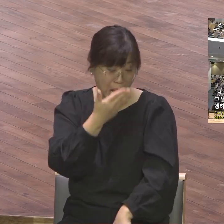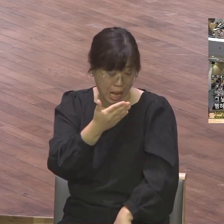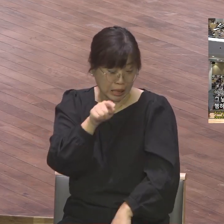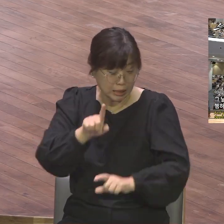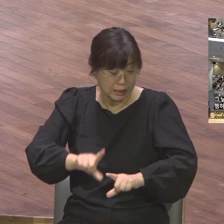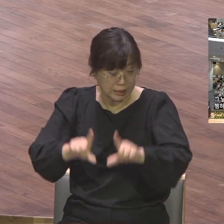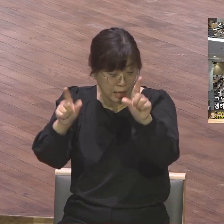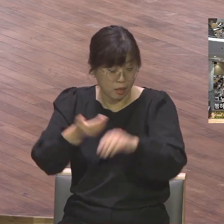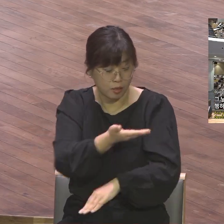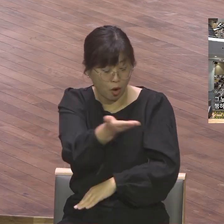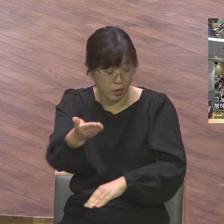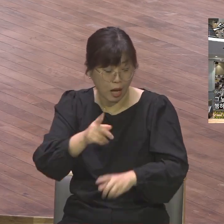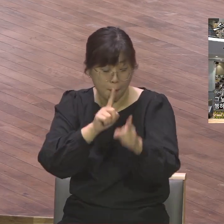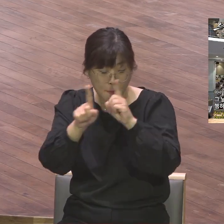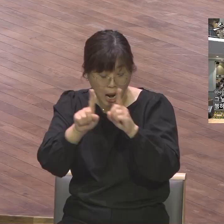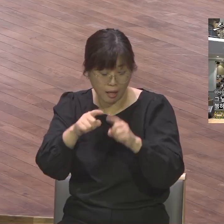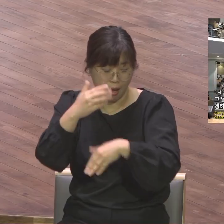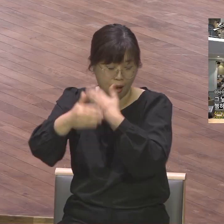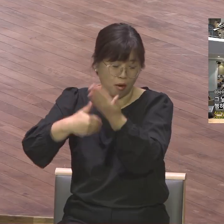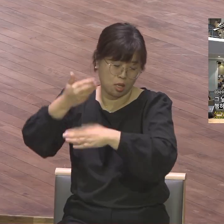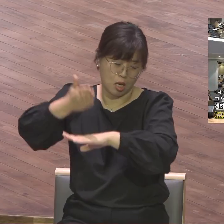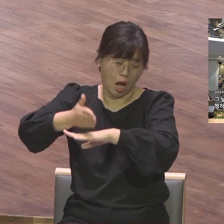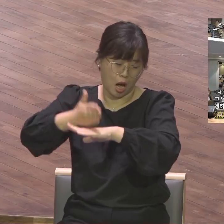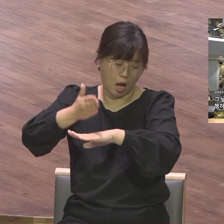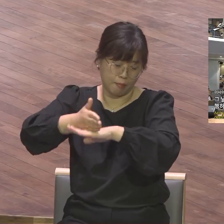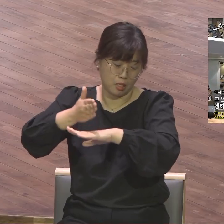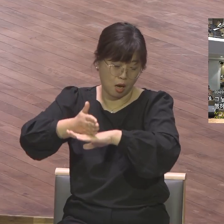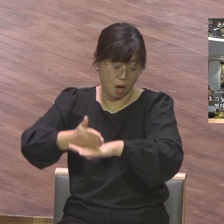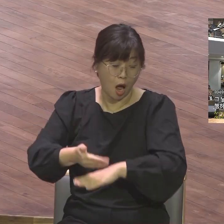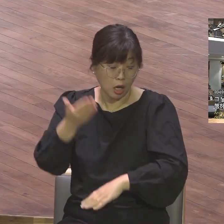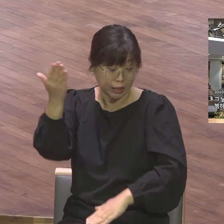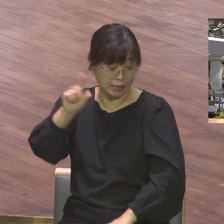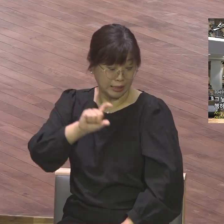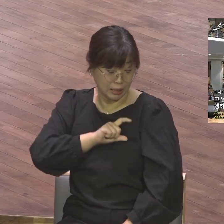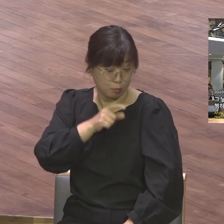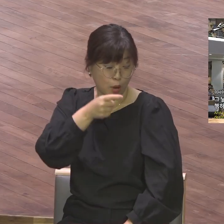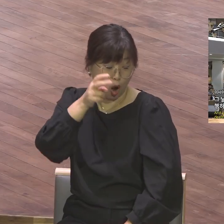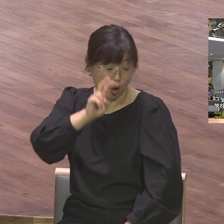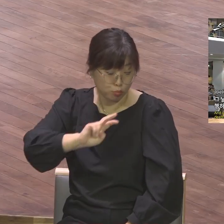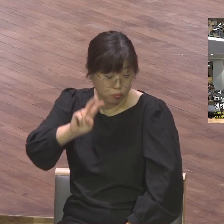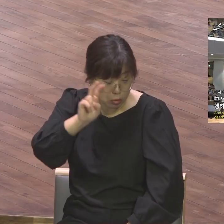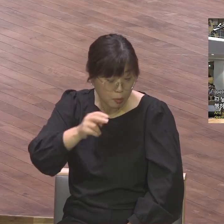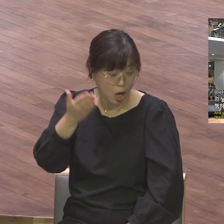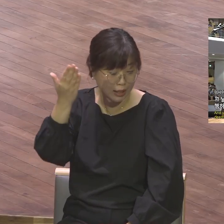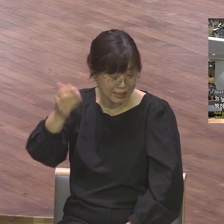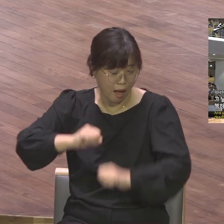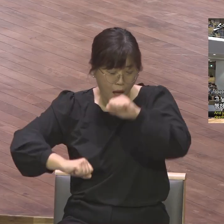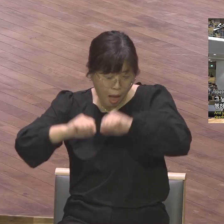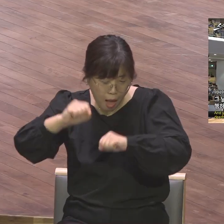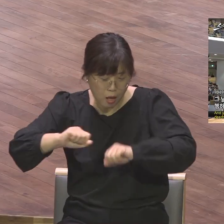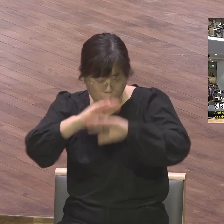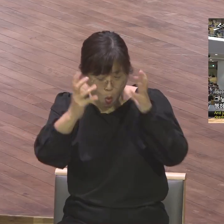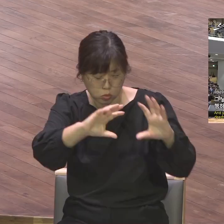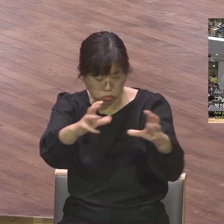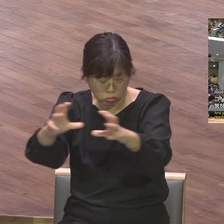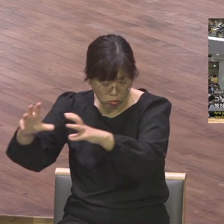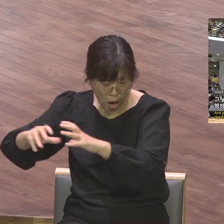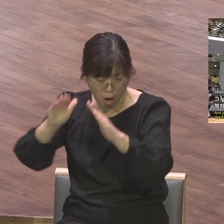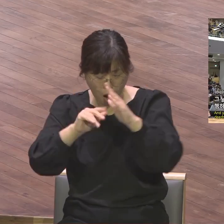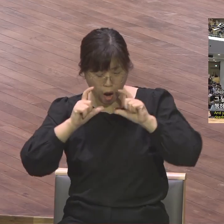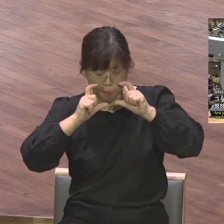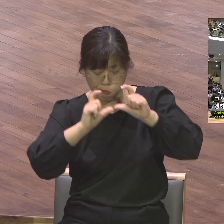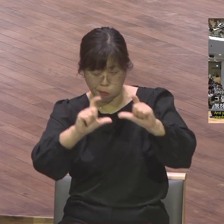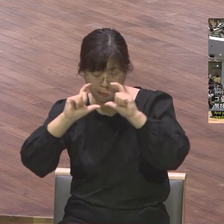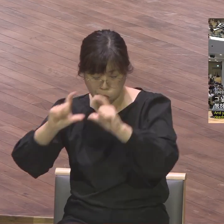그날에 너희가 또 말하기를 여호와께 감사하라 그의 이름을 부르며 그의 행하심을 만국 중에